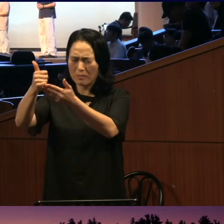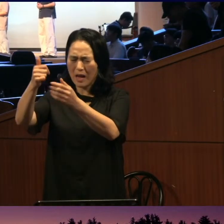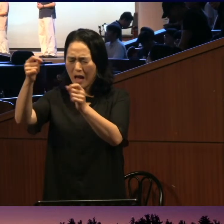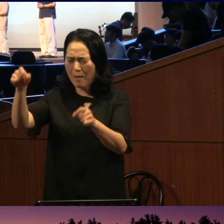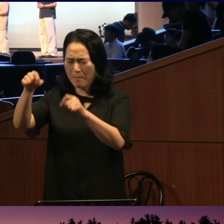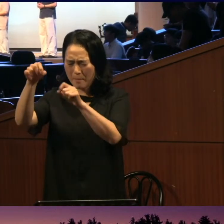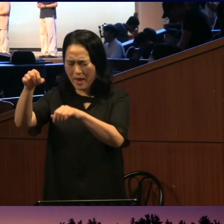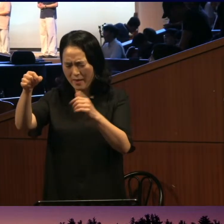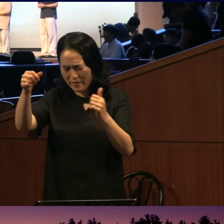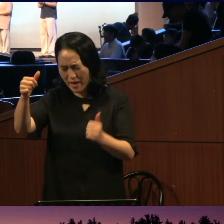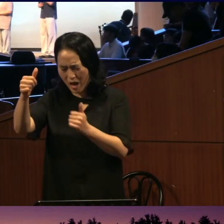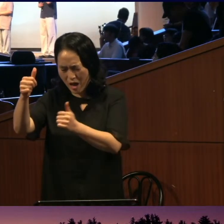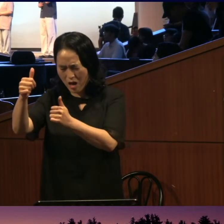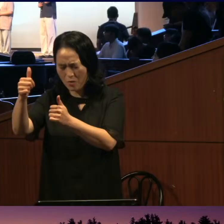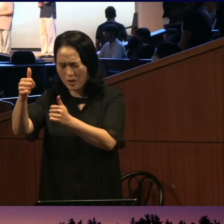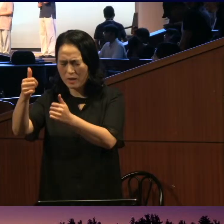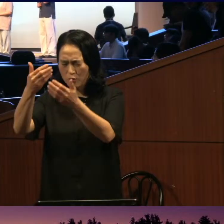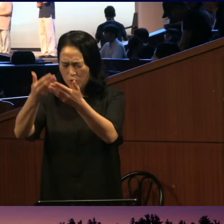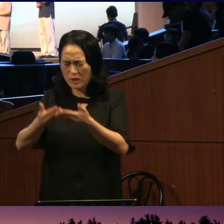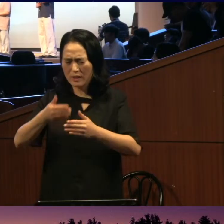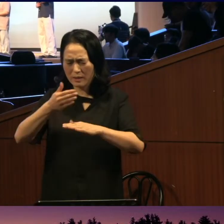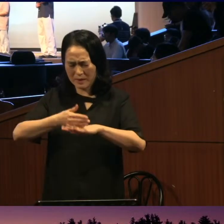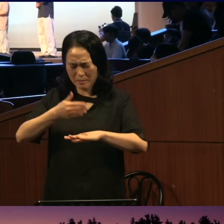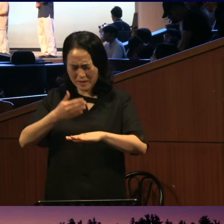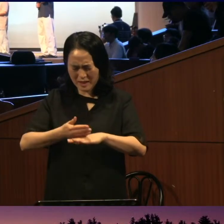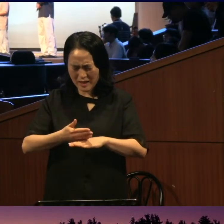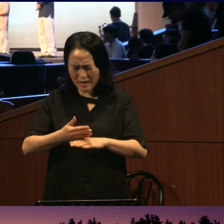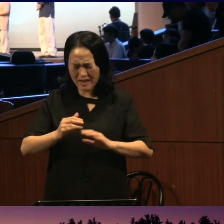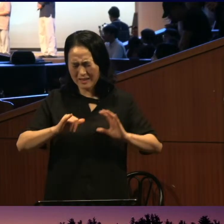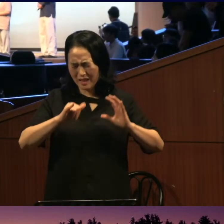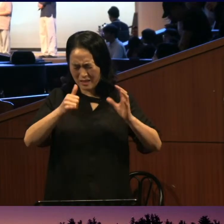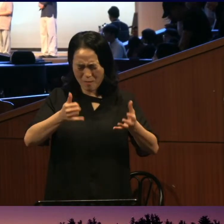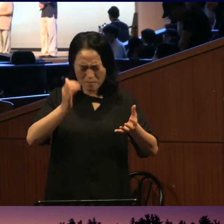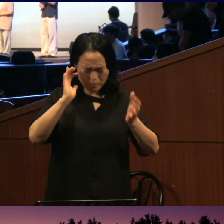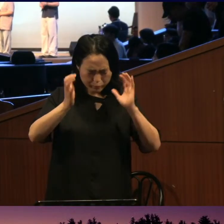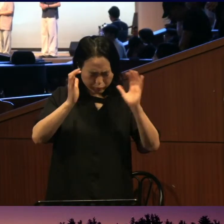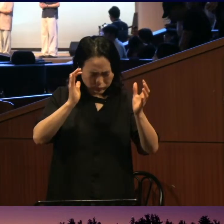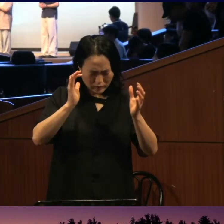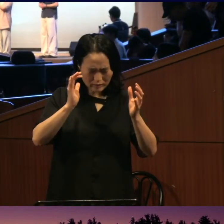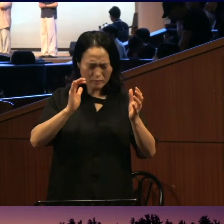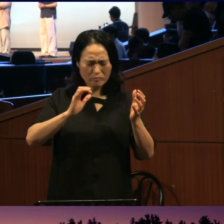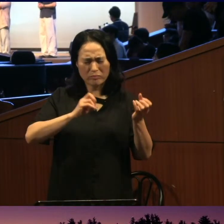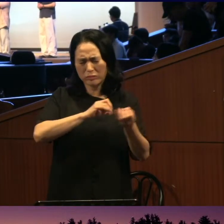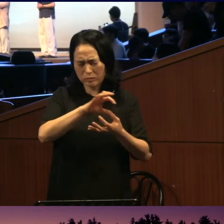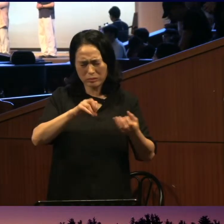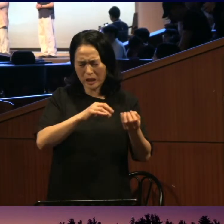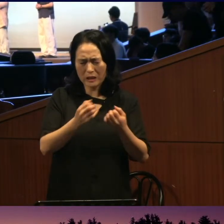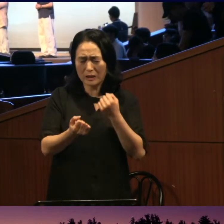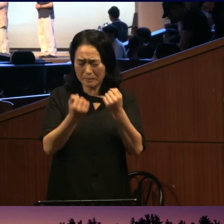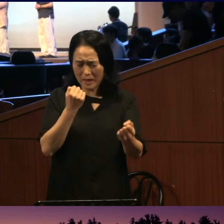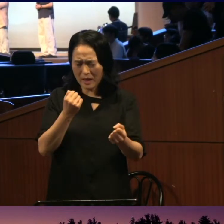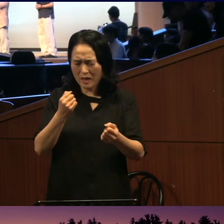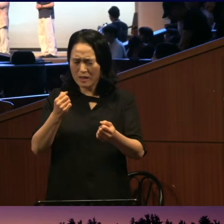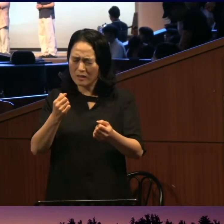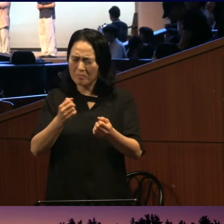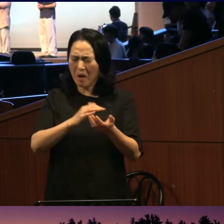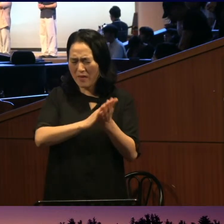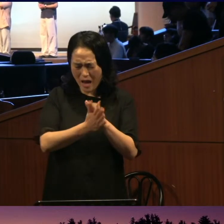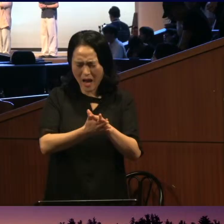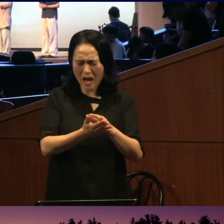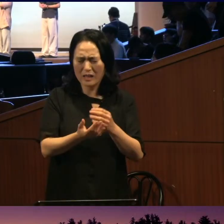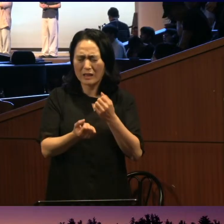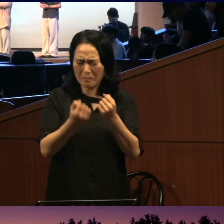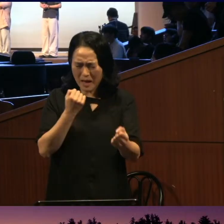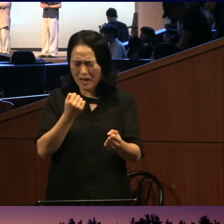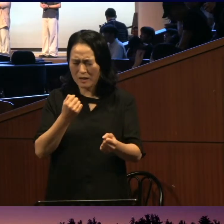감사합니다. 세상은 흔들려도 주의 말씀은 영원하며 흔들리지 않는 반석이 우리